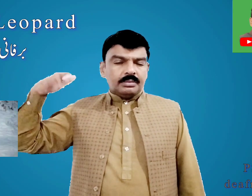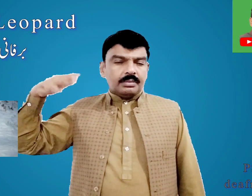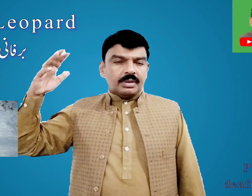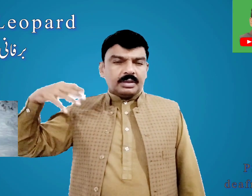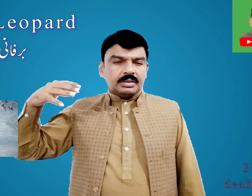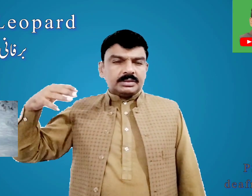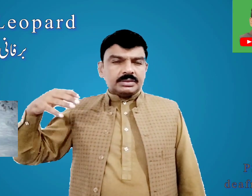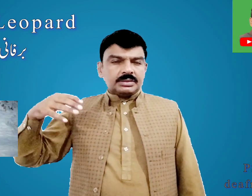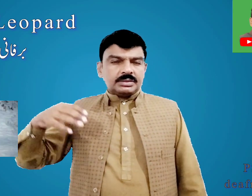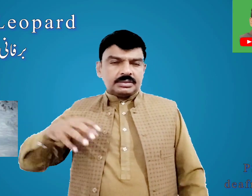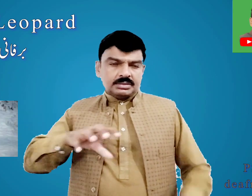बारिश